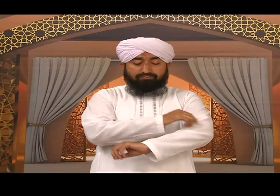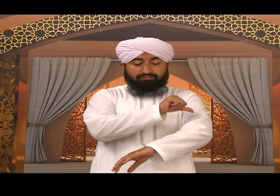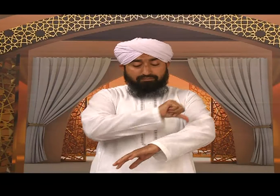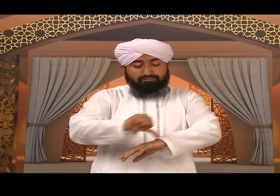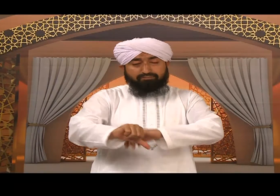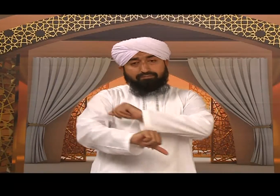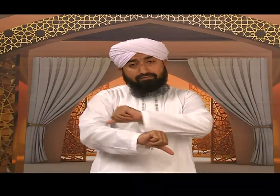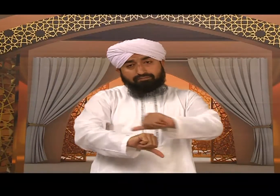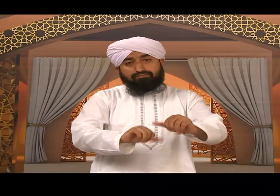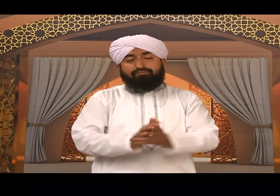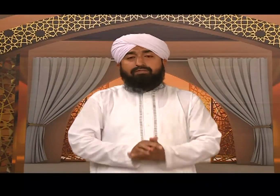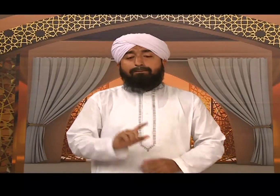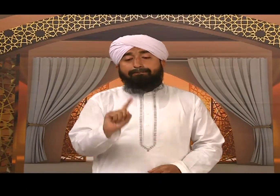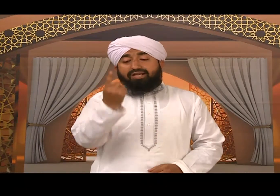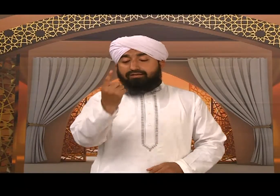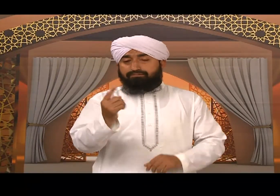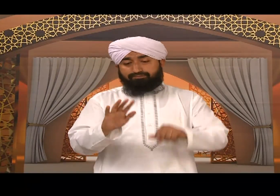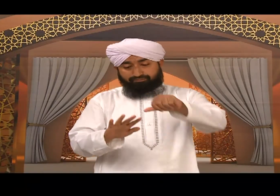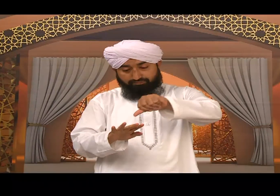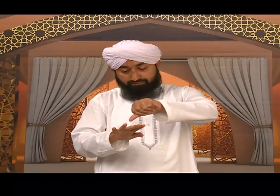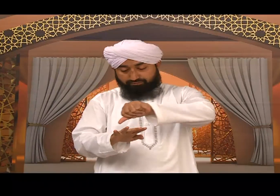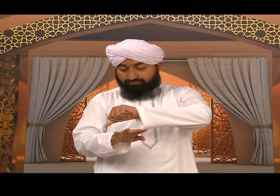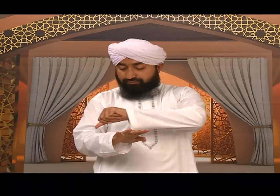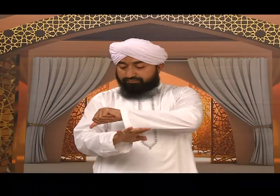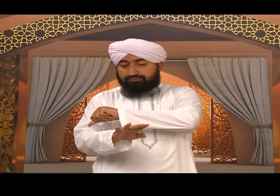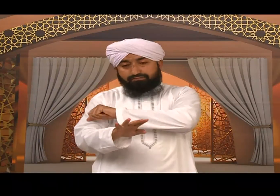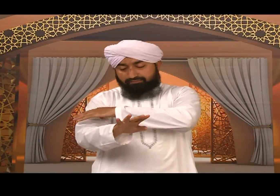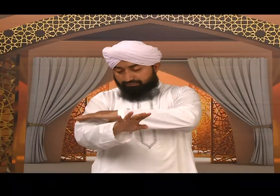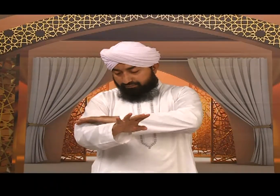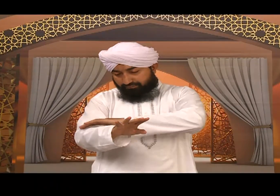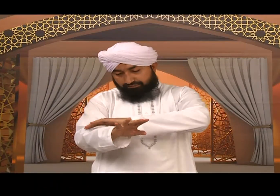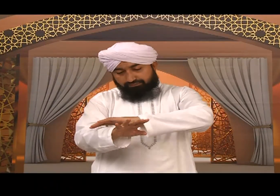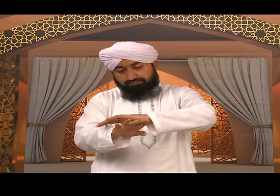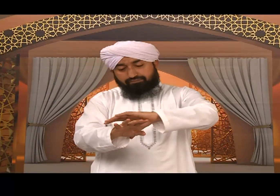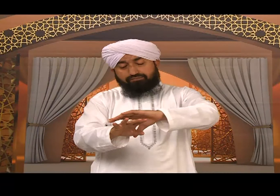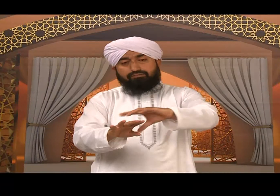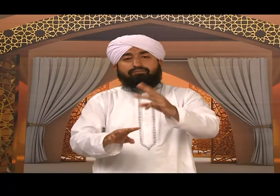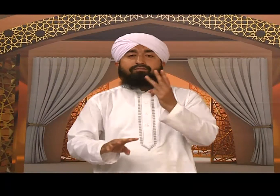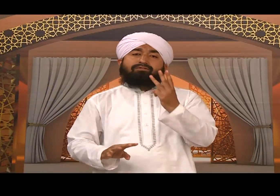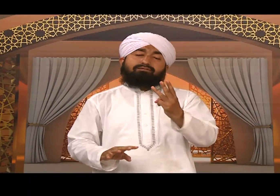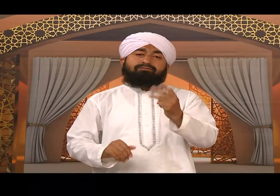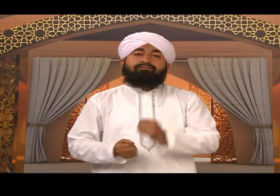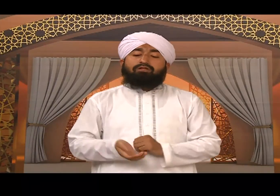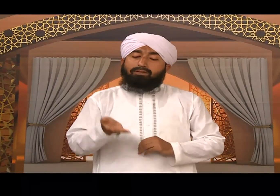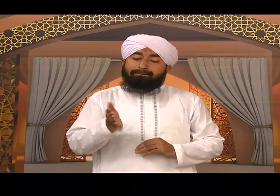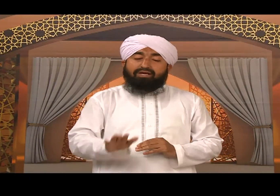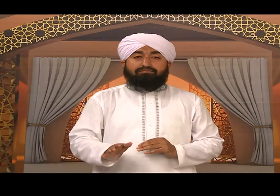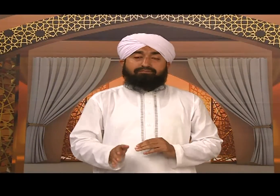پھر پہلے سیدھے ہاتھ انگلیوں کے سرے سے دھونا شروع کر کے کوہنیوں سمیت 3 بار دھوئیں۔ اسی طرح پھر الٹا ہاتھ